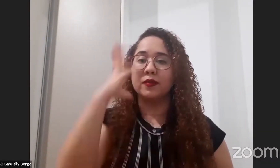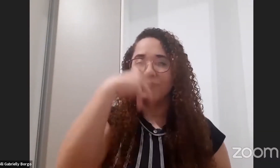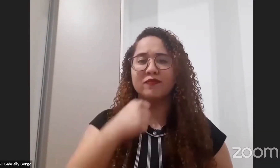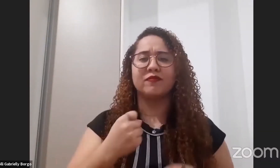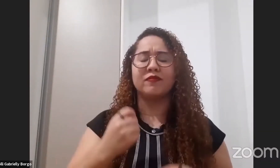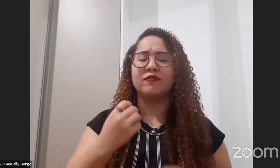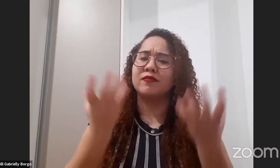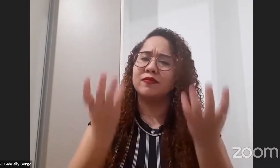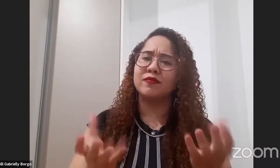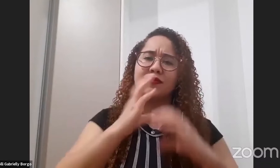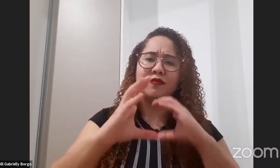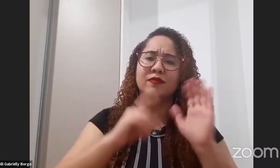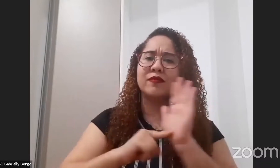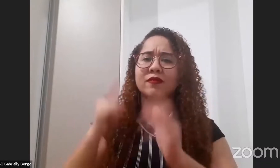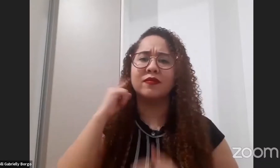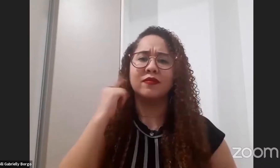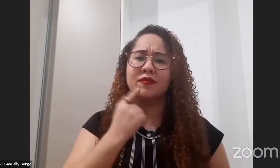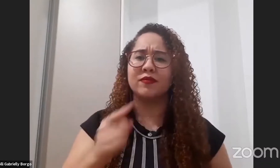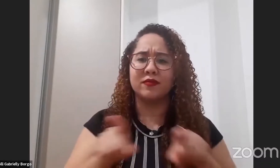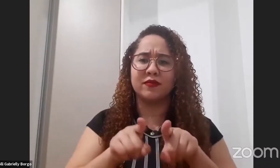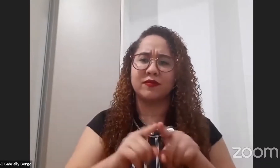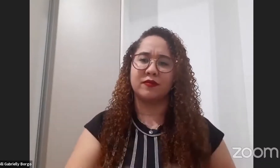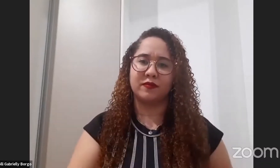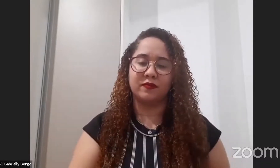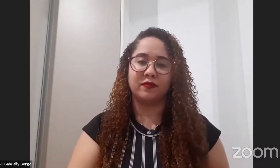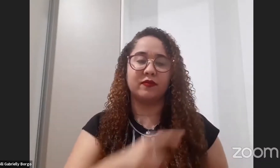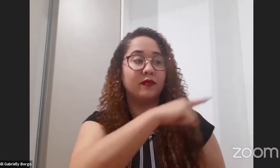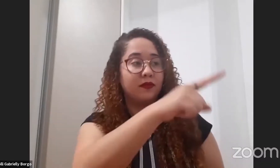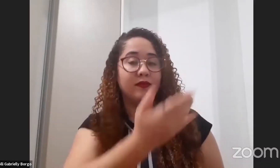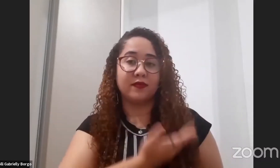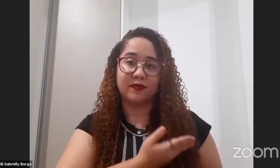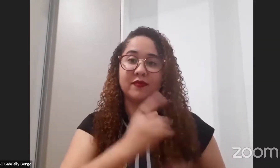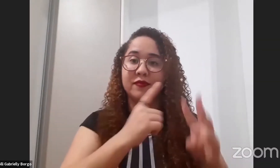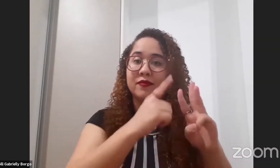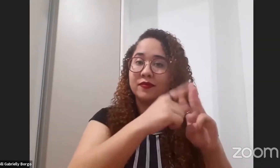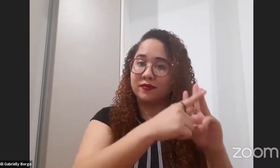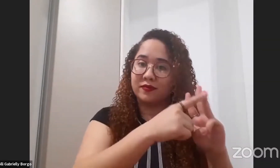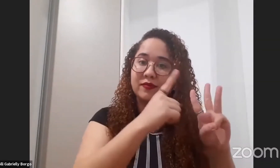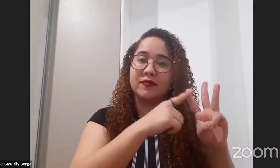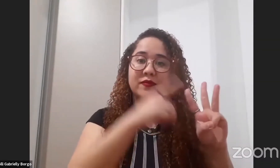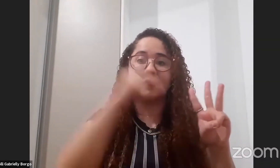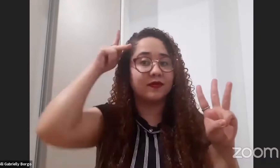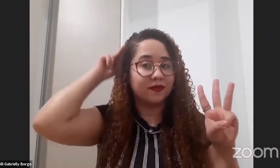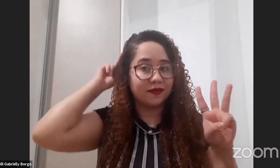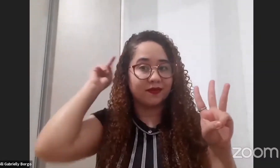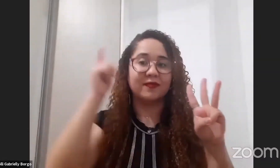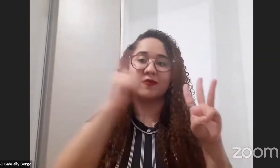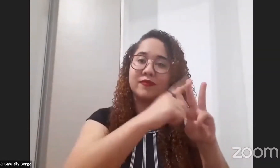E eu achava bonito. Queria me comunicar e ajudar os surdos também. Esses amigos são 3. Primeiro,